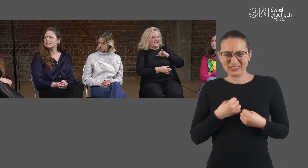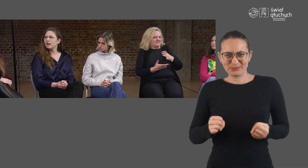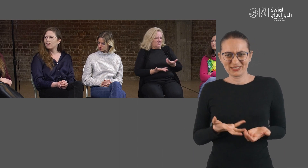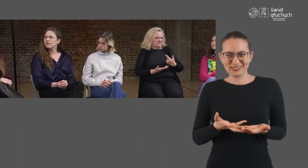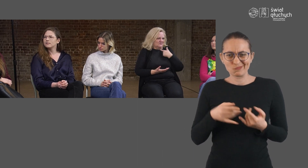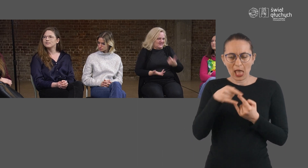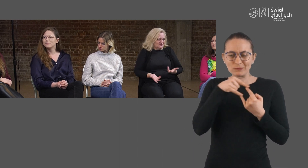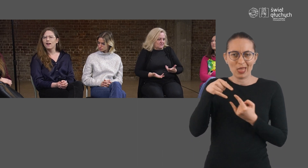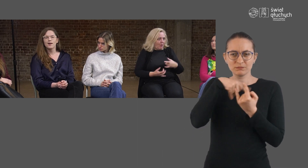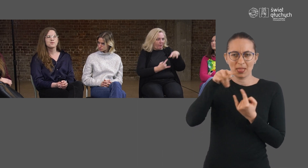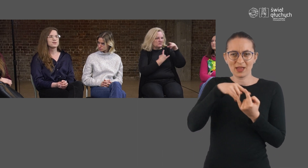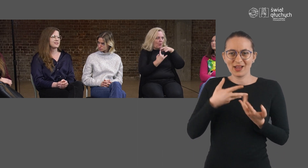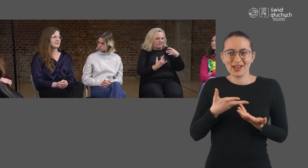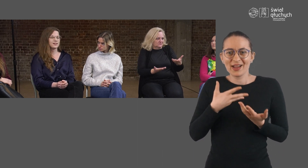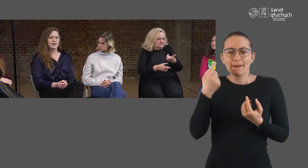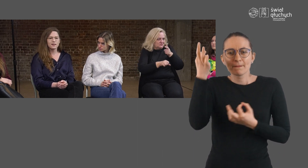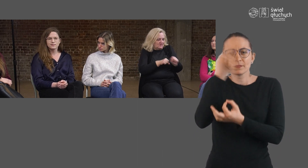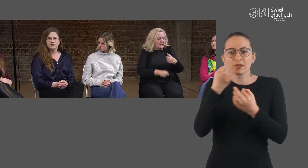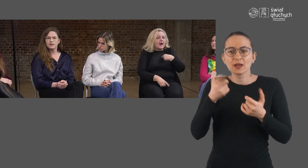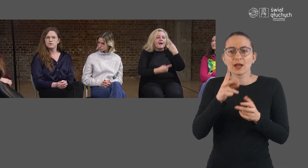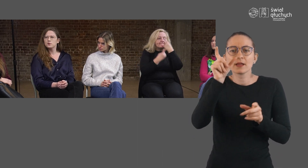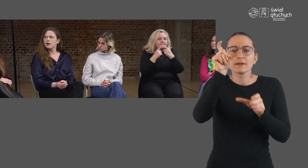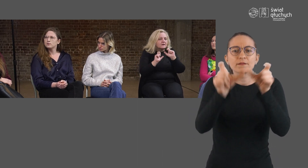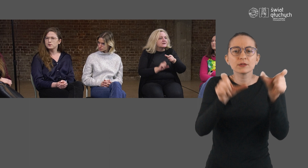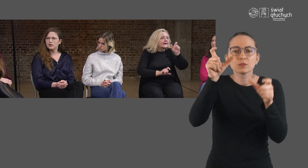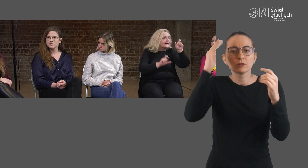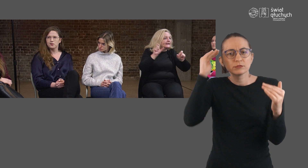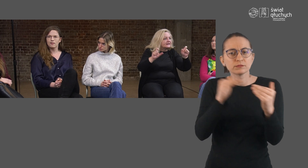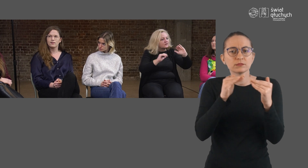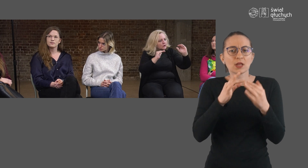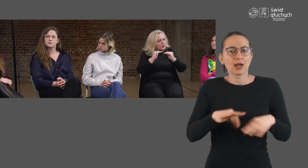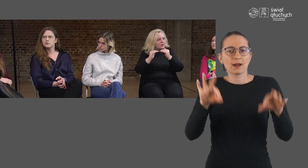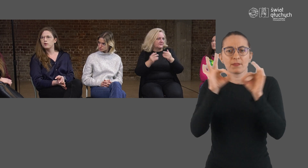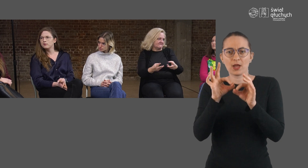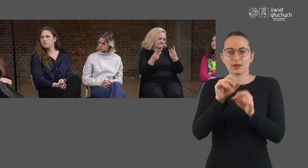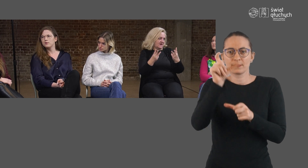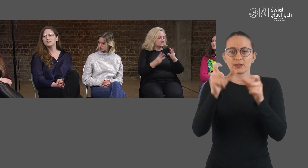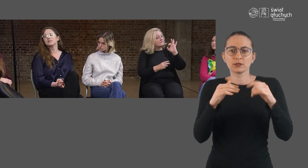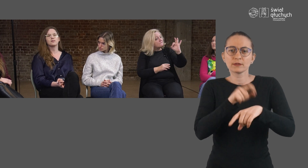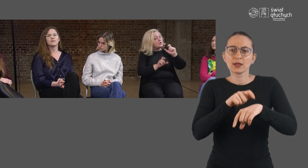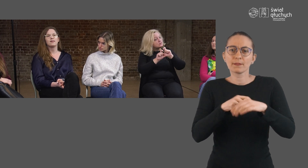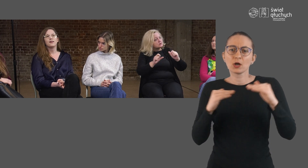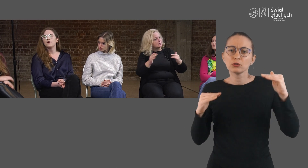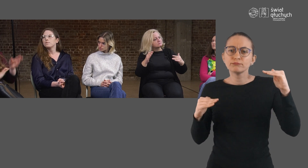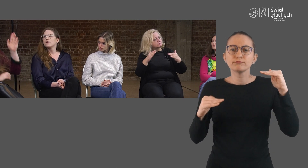to śmiesznie, ale myślę, że jednak indywidualizm jest tutaj istotny, żeby w swoim tempie